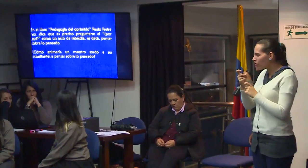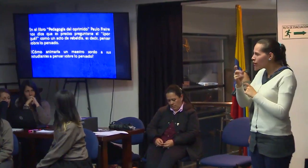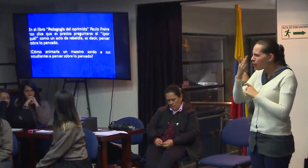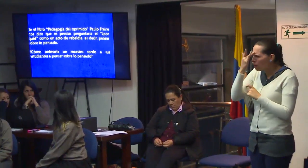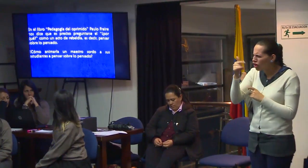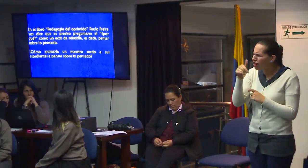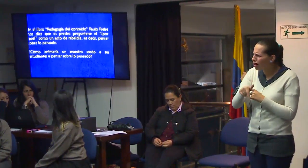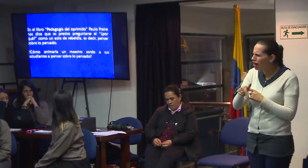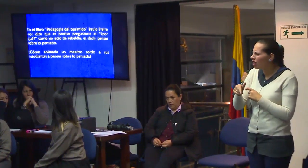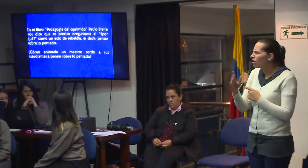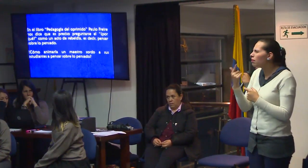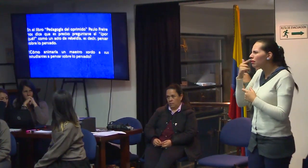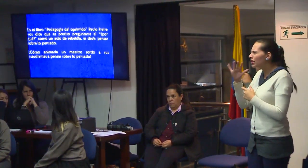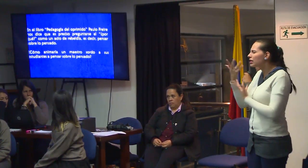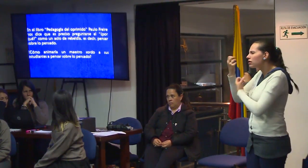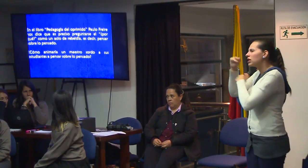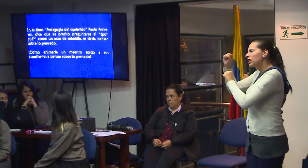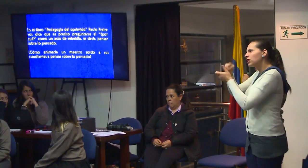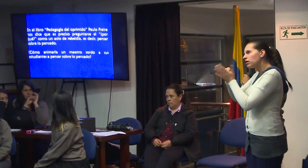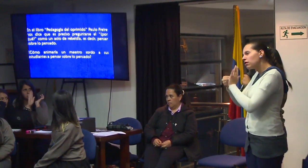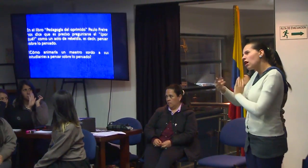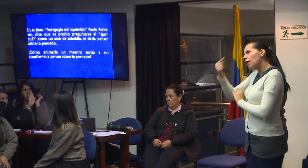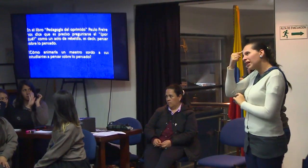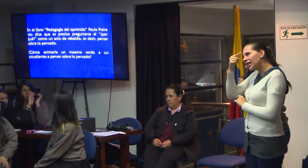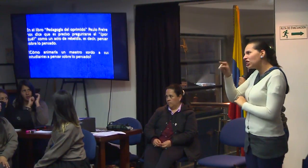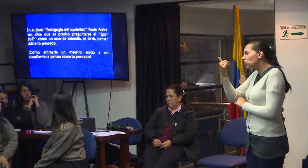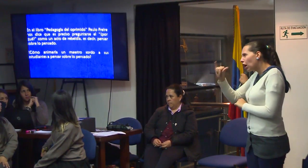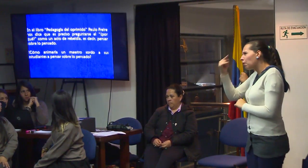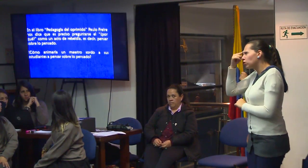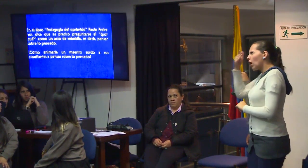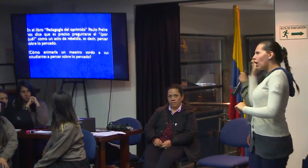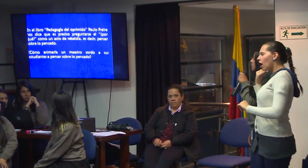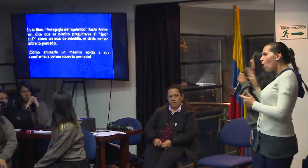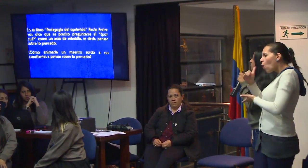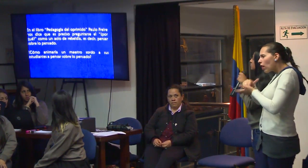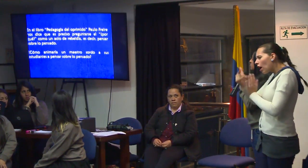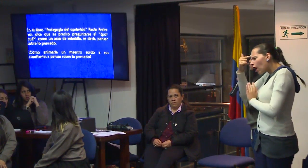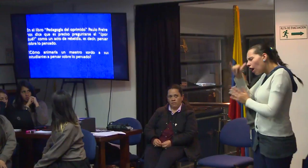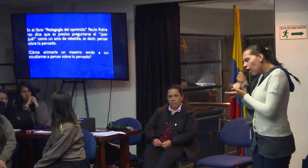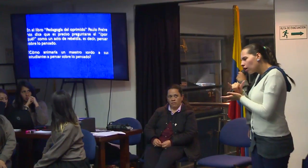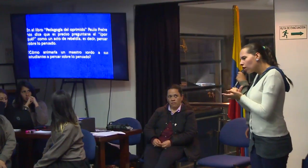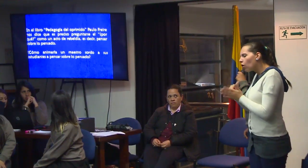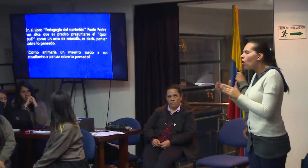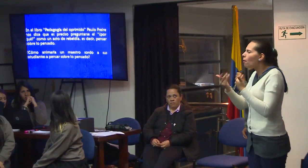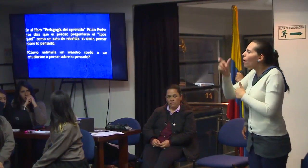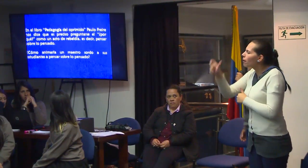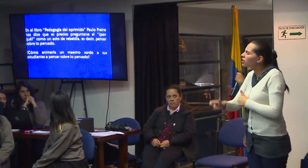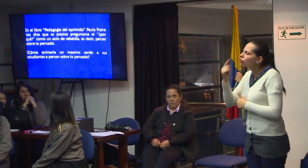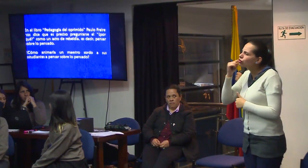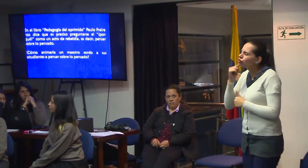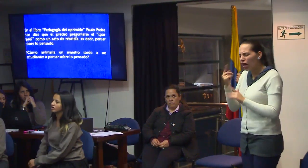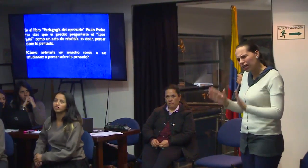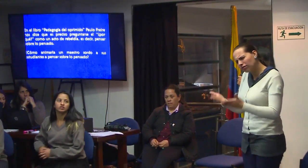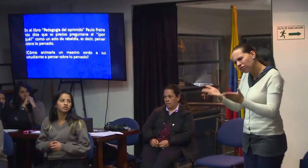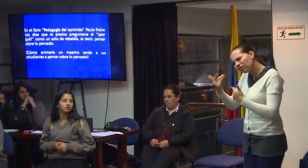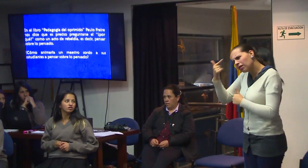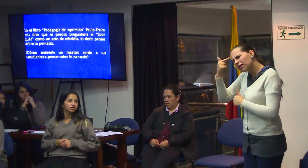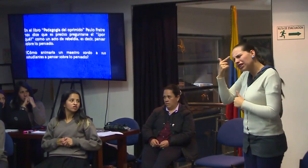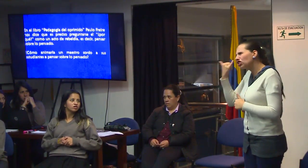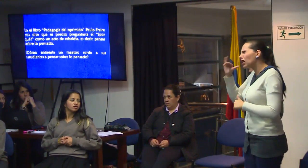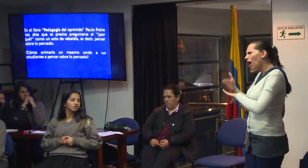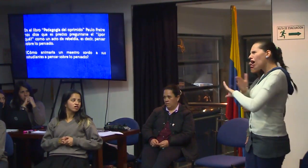acto de rebeldía, es decir, pensar sobre lo pensado. ¿Cómo animaría un maestro sordo a sus estudiantes a pensar sobre lo